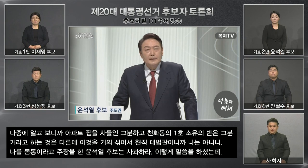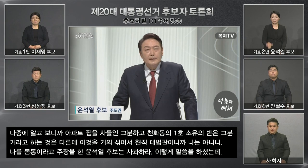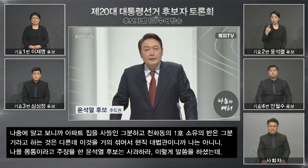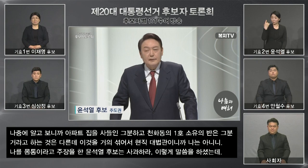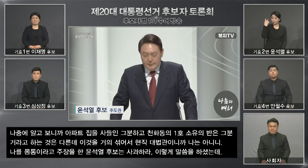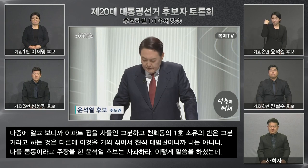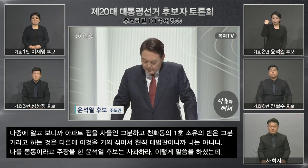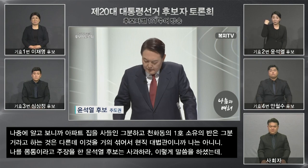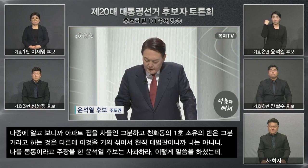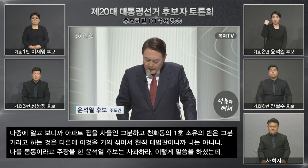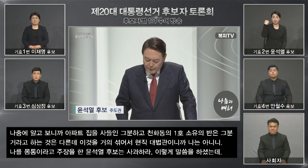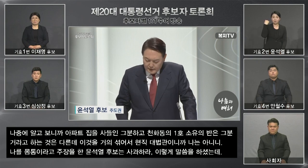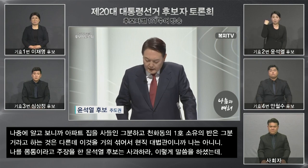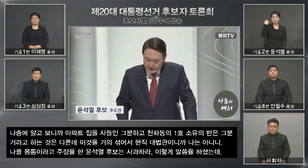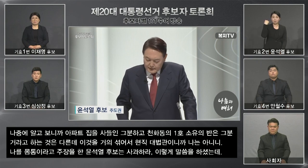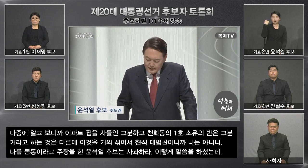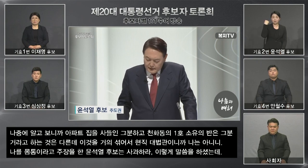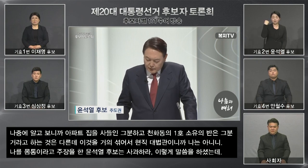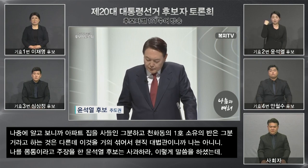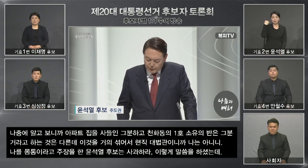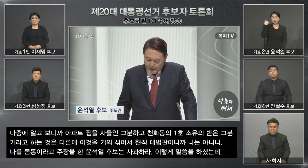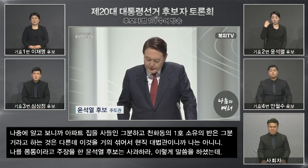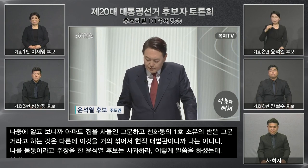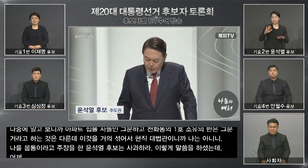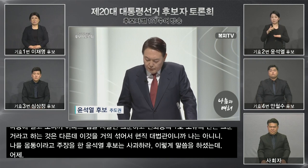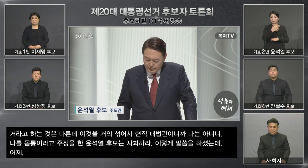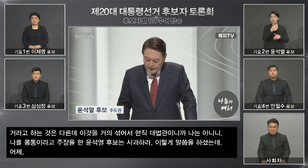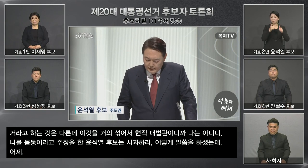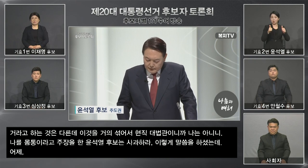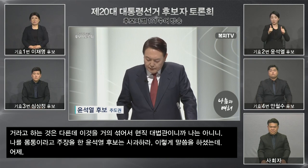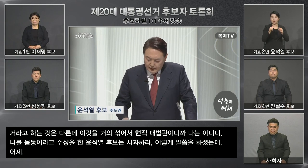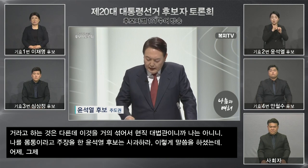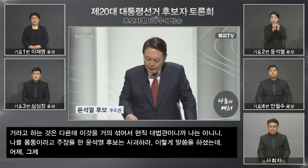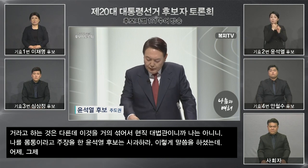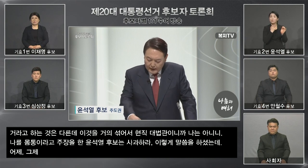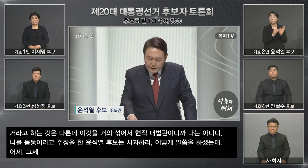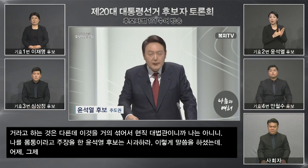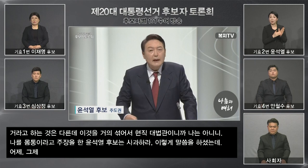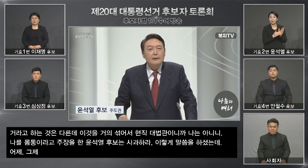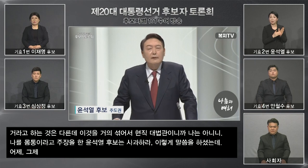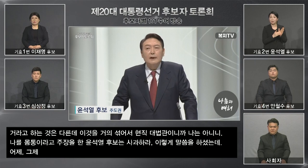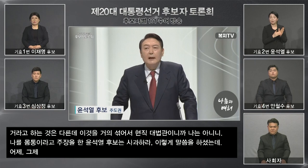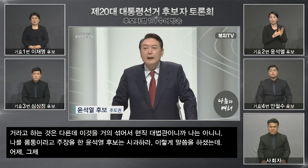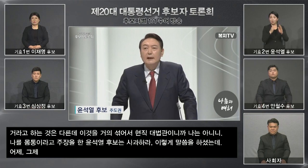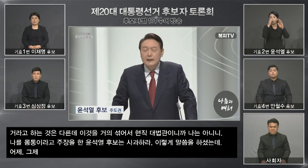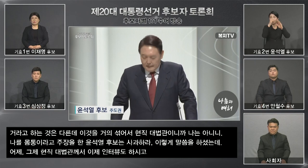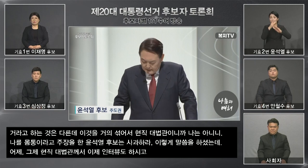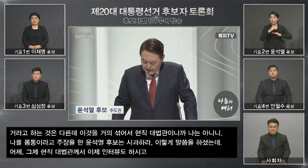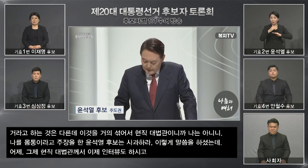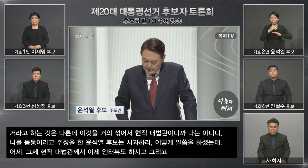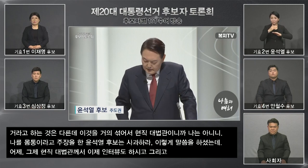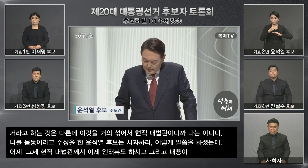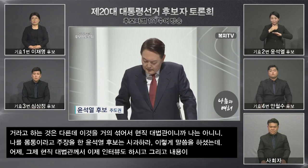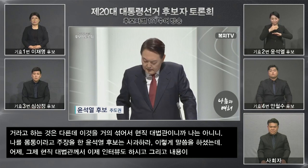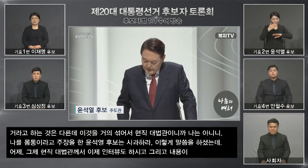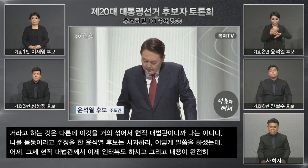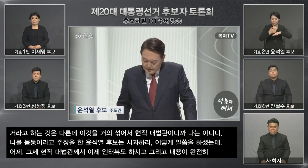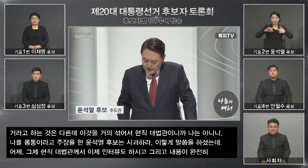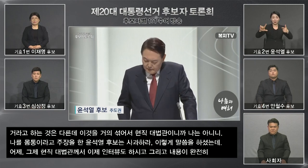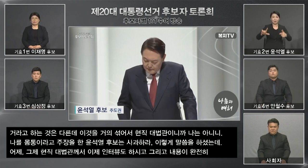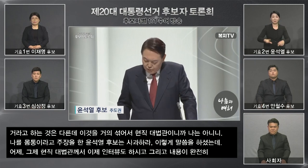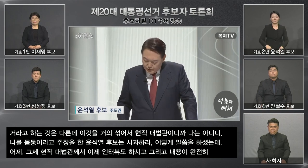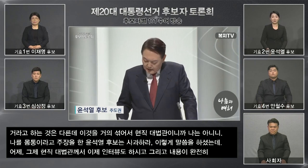현직 대법관께서 인터뷰도 하시고 그리고 이게 내용이 완전히 다른 거라 사실은 이제